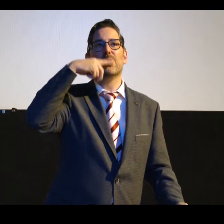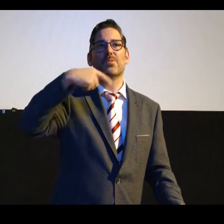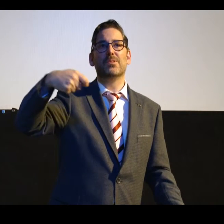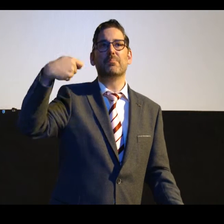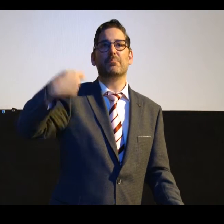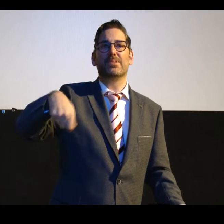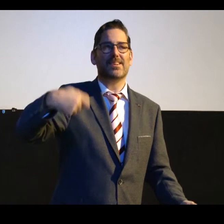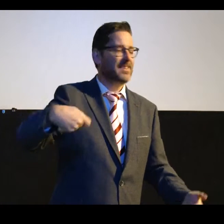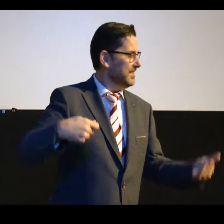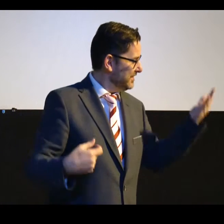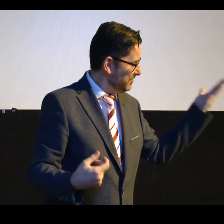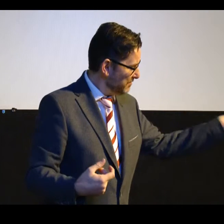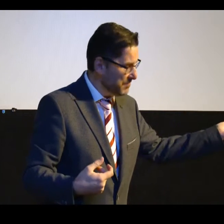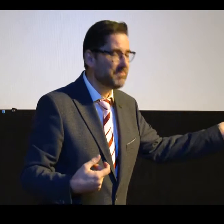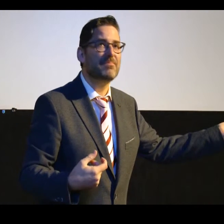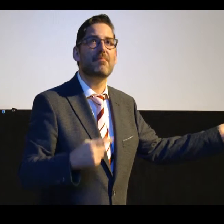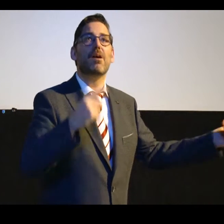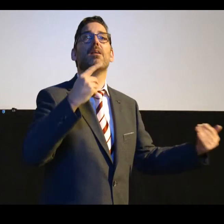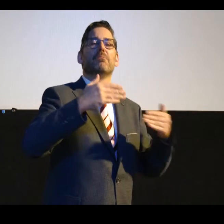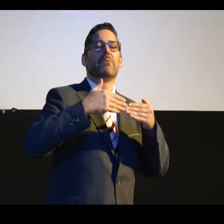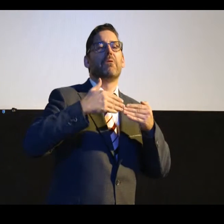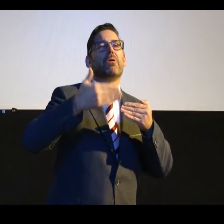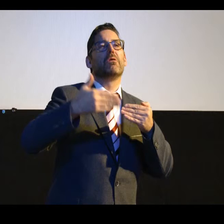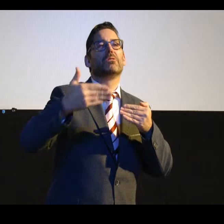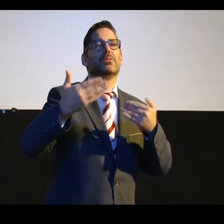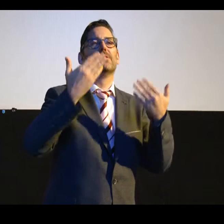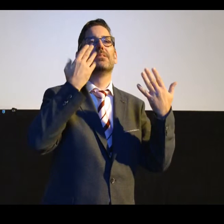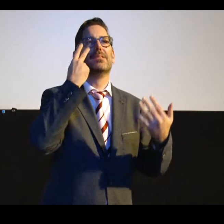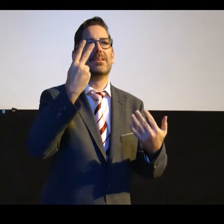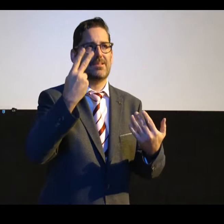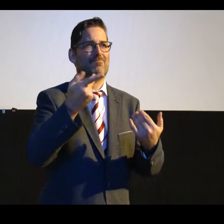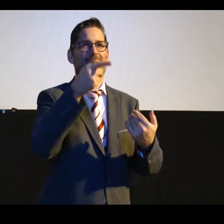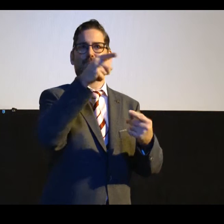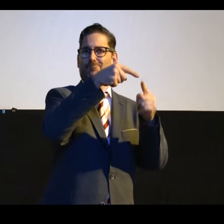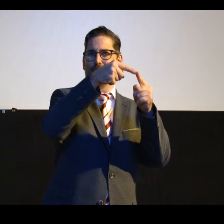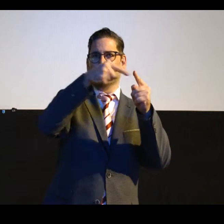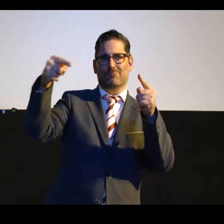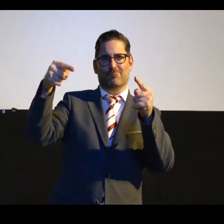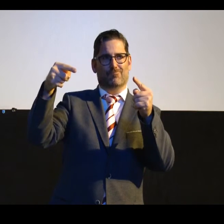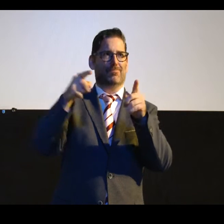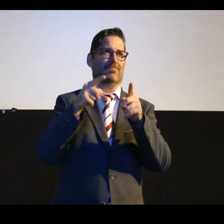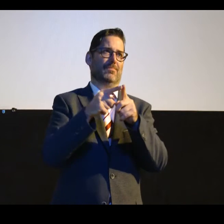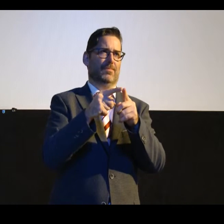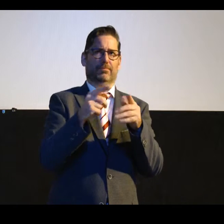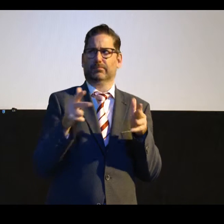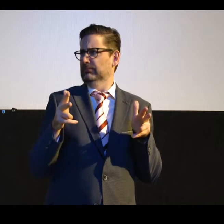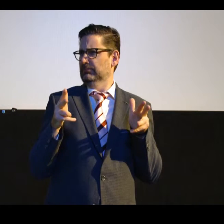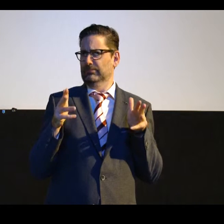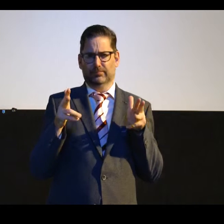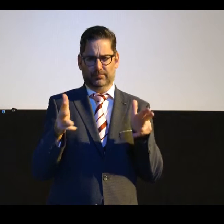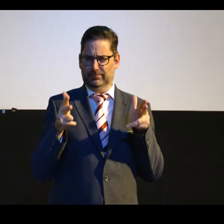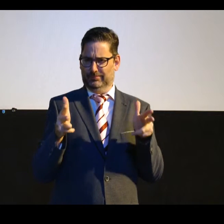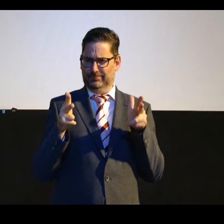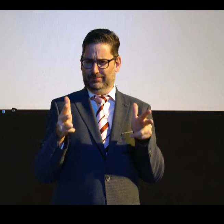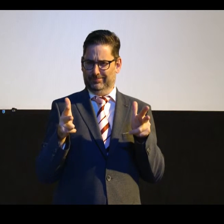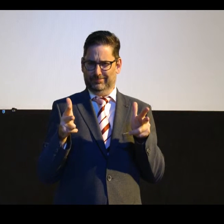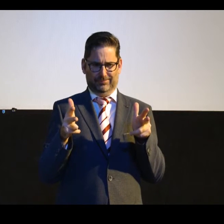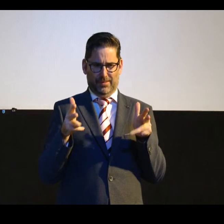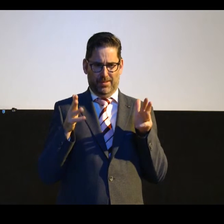Pues una vez dicho esto, ya conocen a Marco como nuestro presidente. Después tendremos ocasión de escucharle de